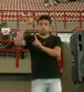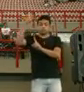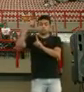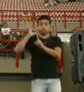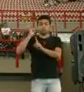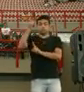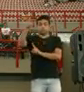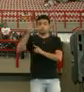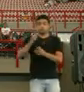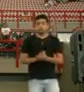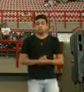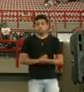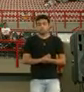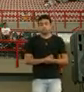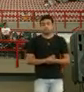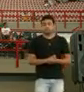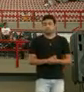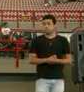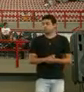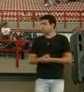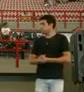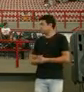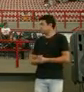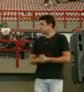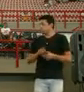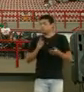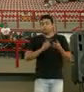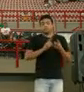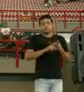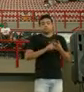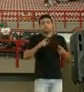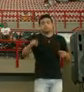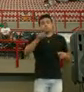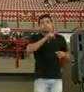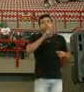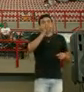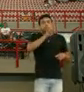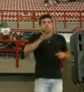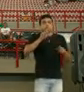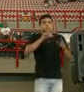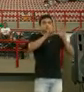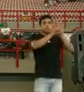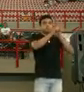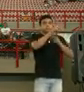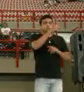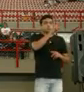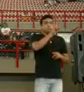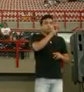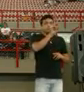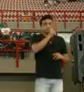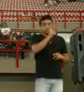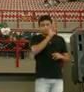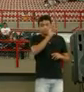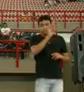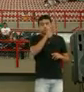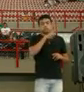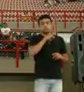certo? Geralmente, pessoal, quando nós vamos usar a lei de Proust, a gente pega o de cima com o de